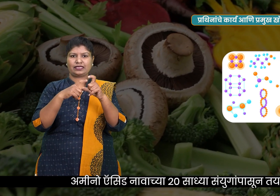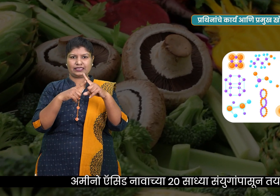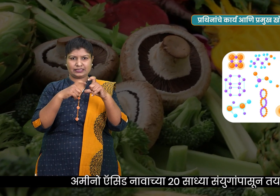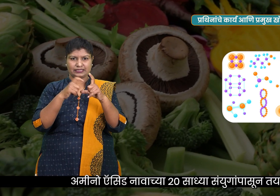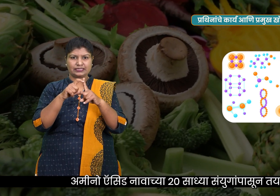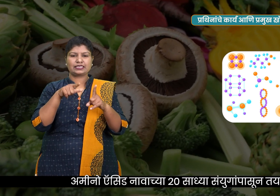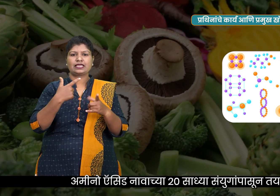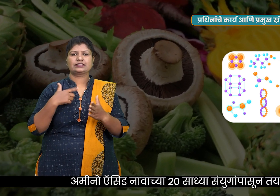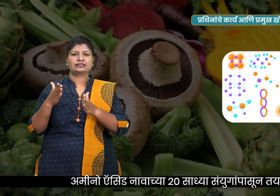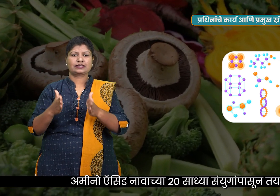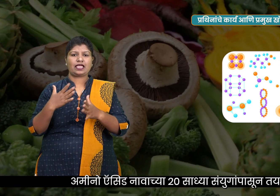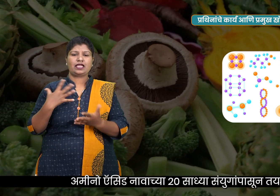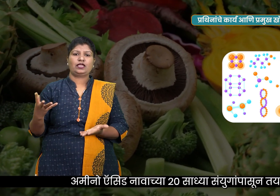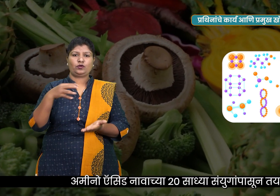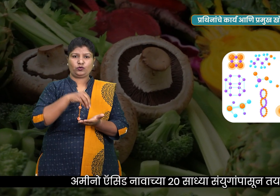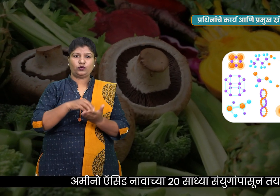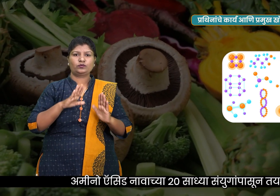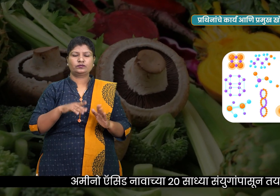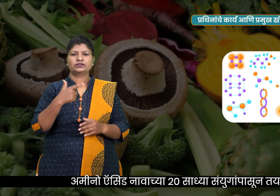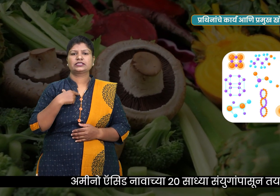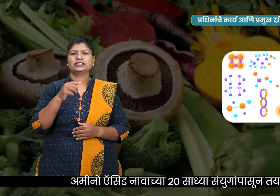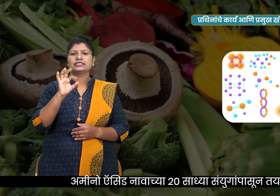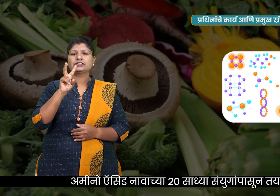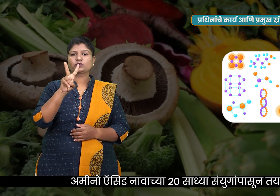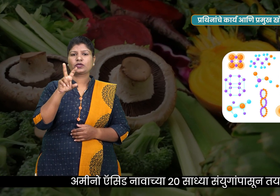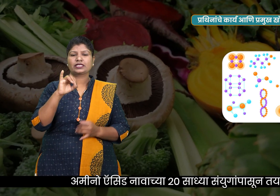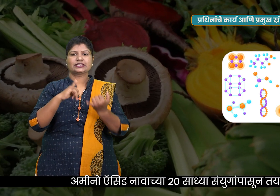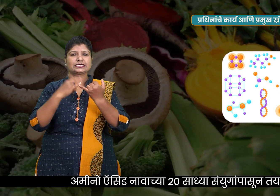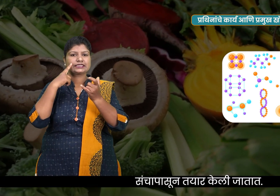अमिनो ॲसिड नावाच्या 20 साध्या संयुगांपासून तयार केलेल्या